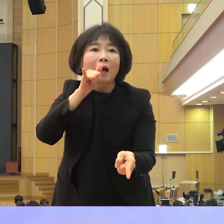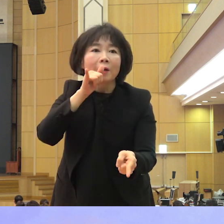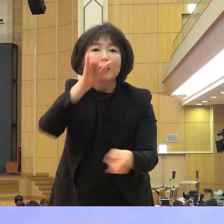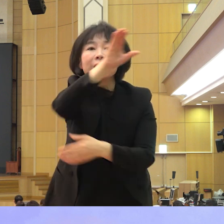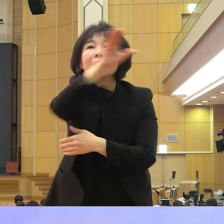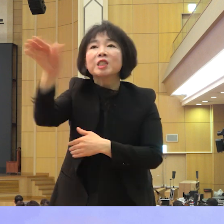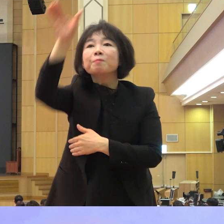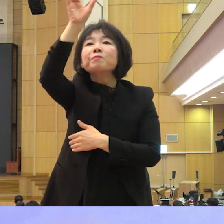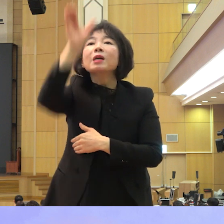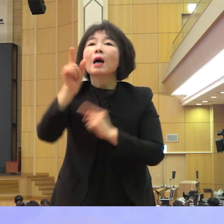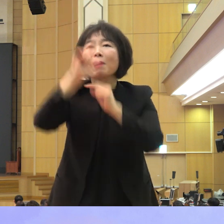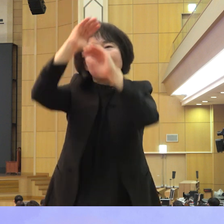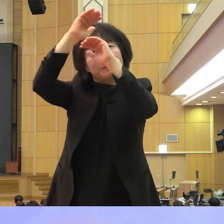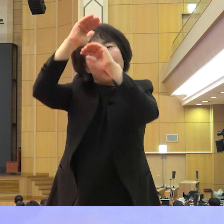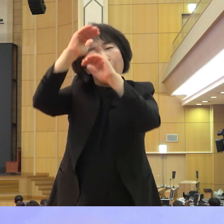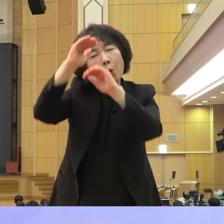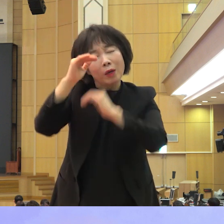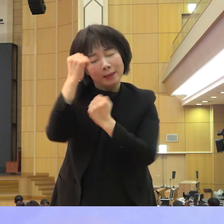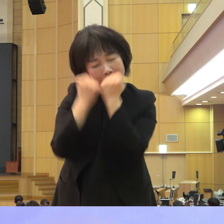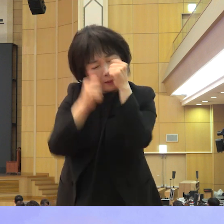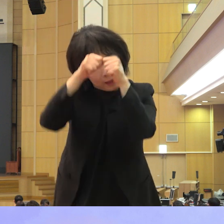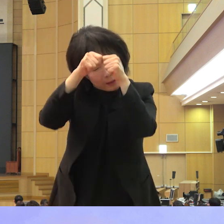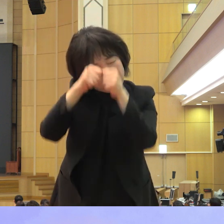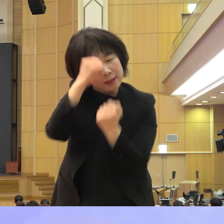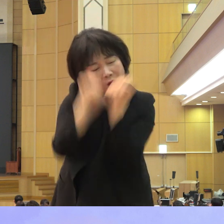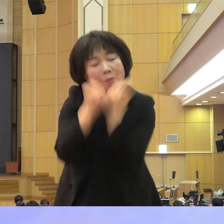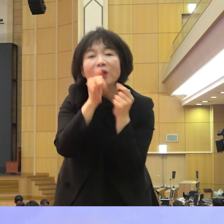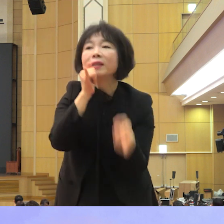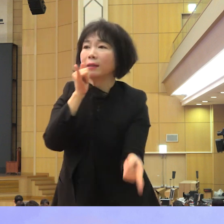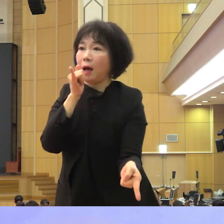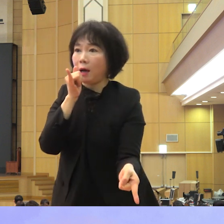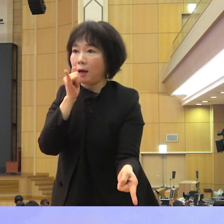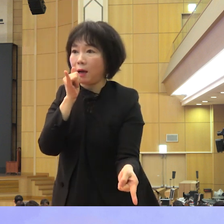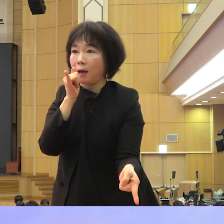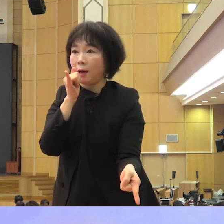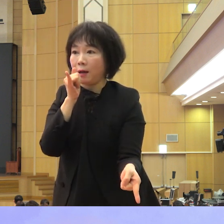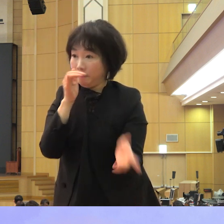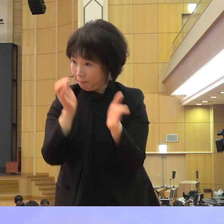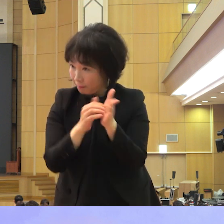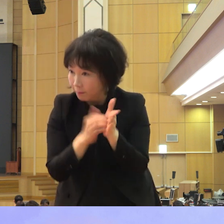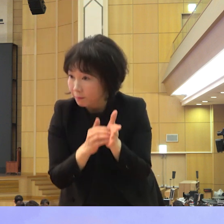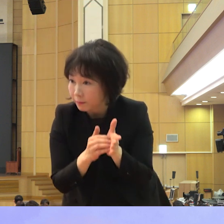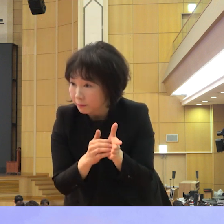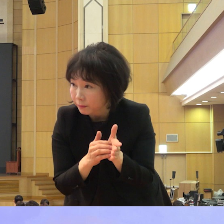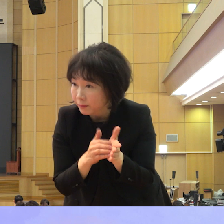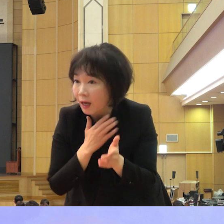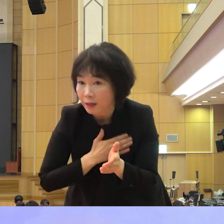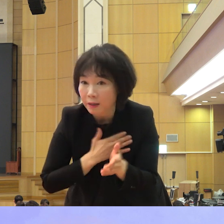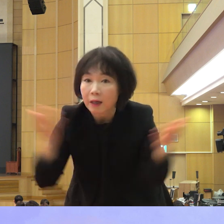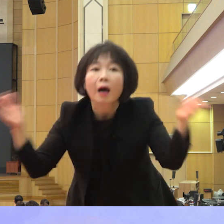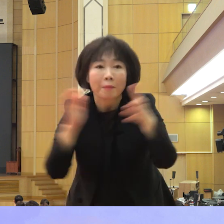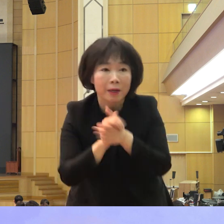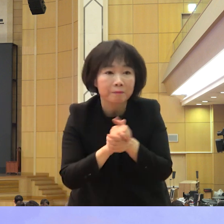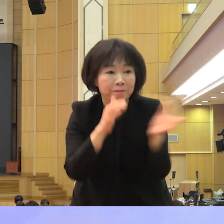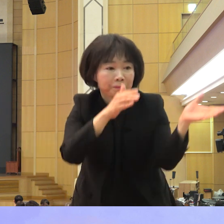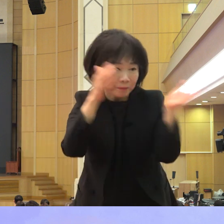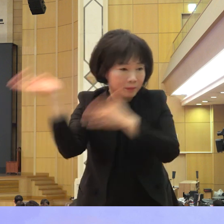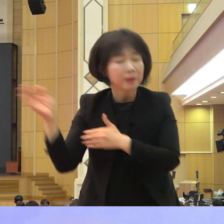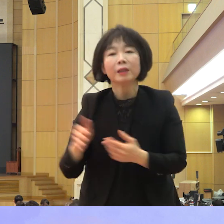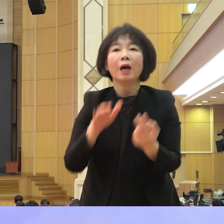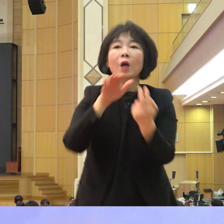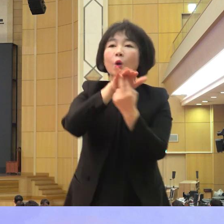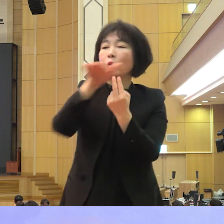십자가의 도에 대한 말씀에 대해서 기록됐구나. 이제 여기까지 여러분 알았습니다. 그러면